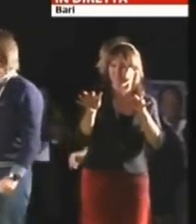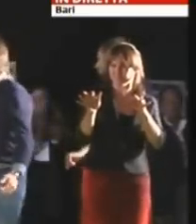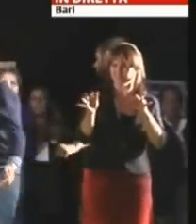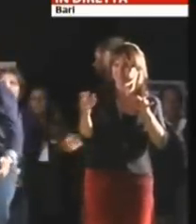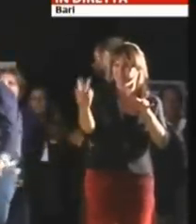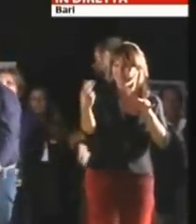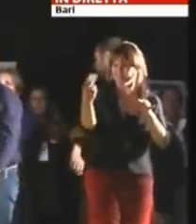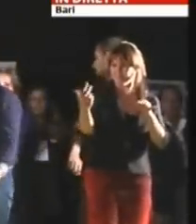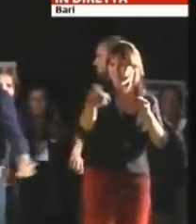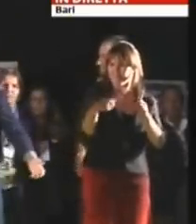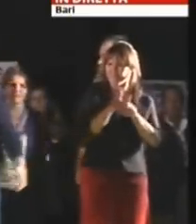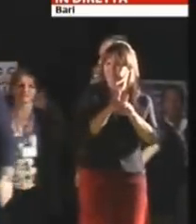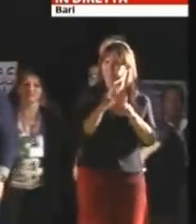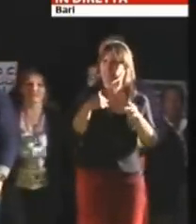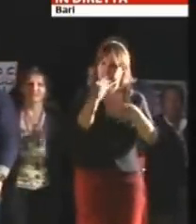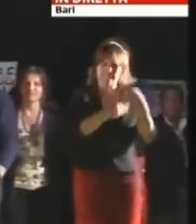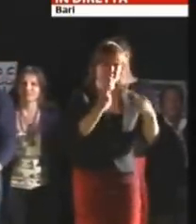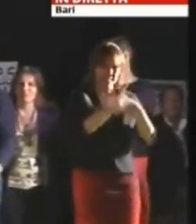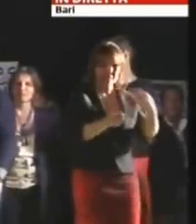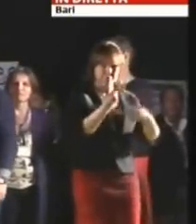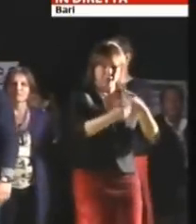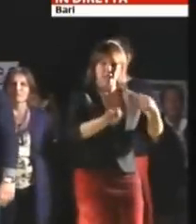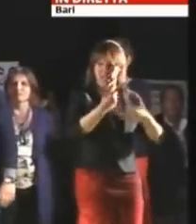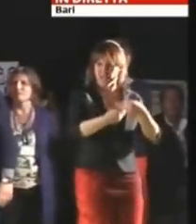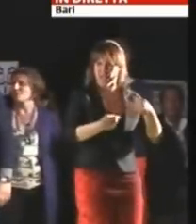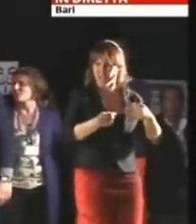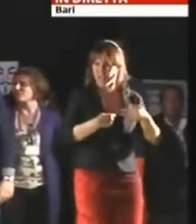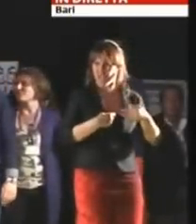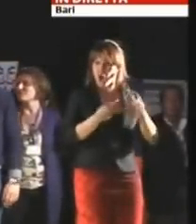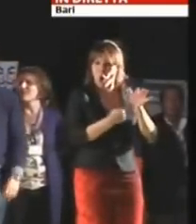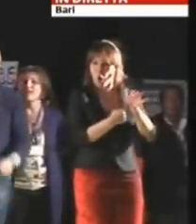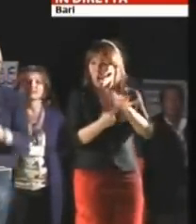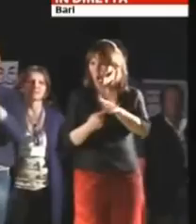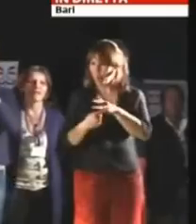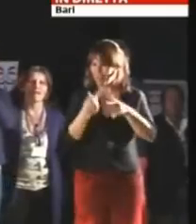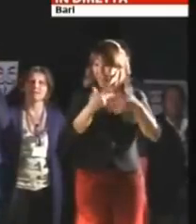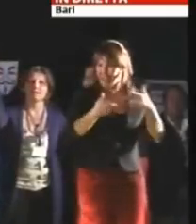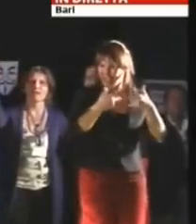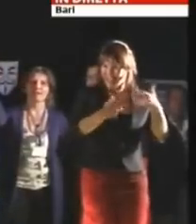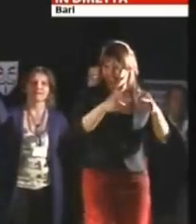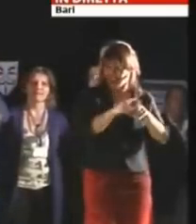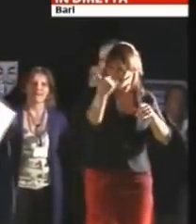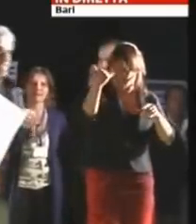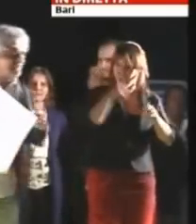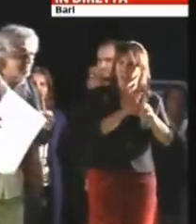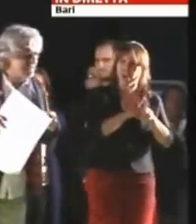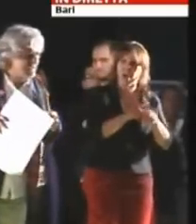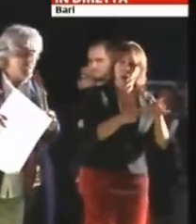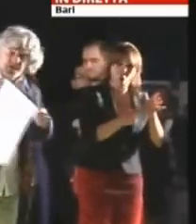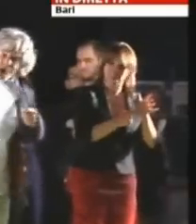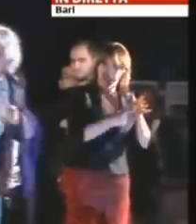bisogna spiegarlo bene, perché io sono andato a spiegarlo il reddito di cittadinanza agli operai e c'era uno che mi ha detto vieni qua a farci